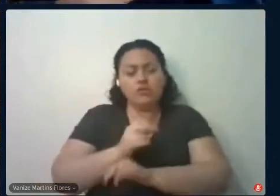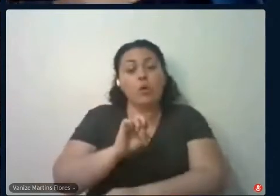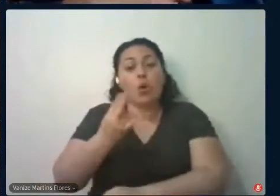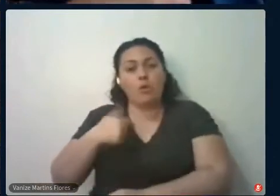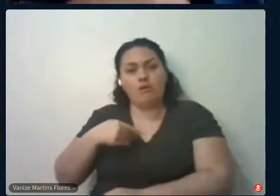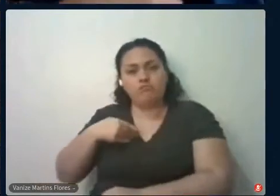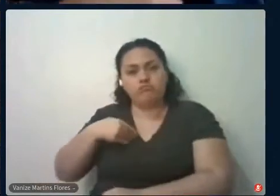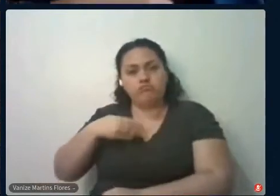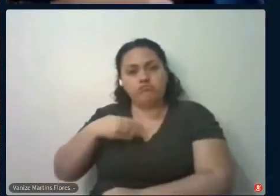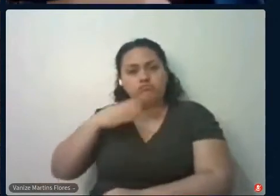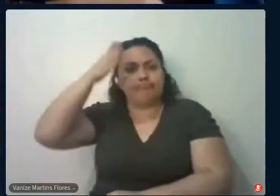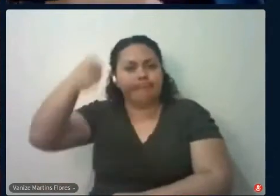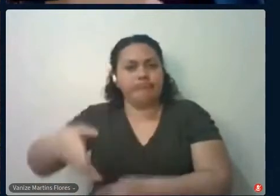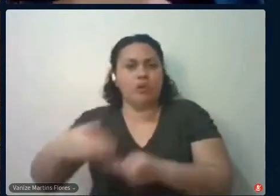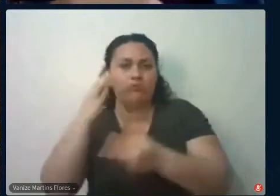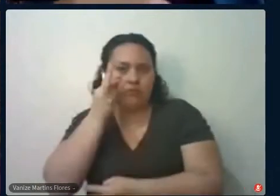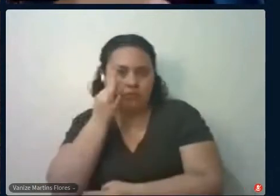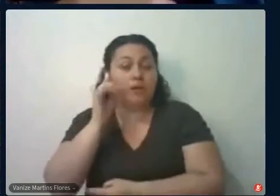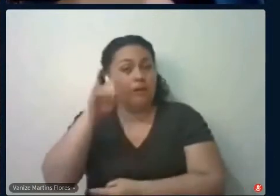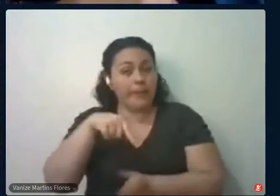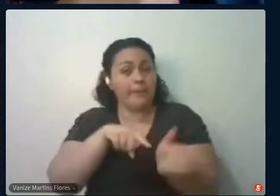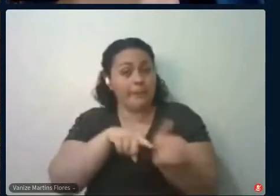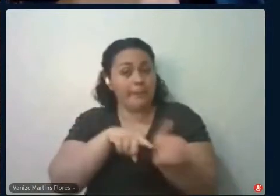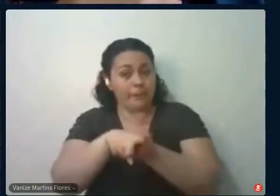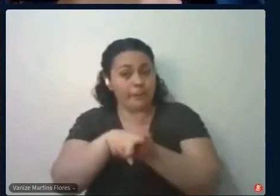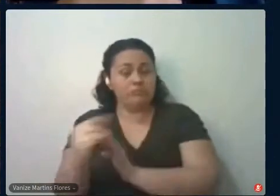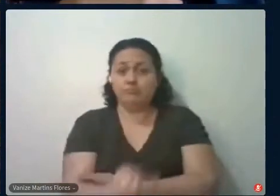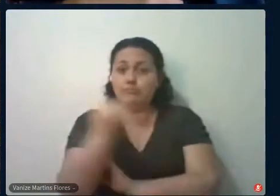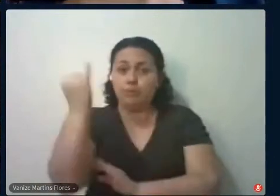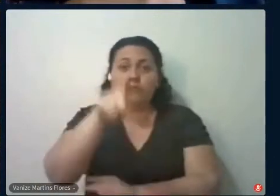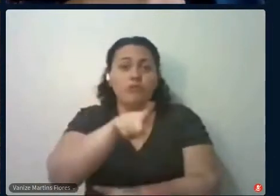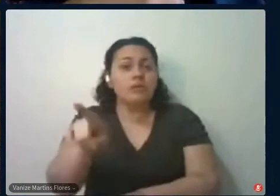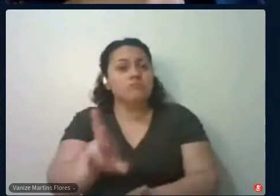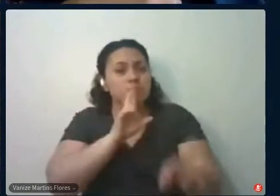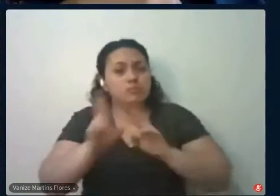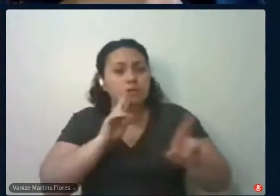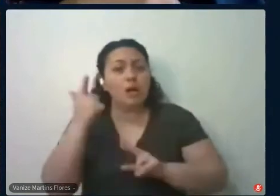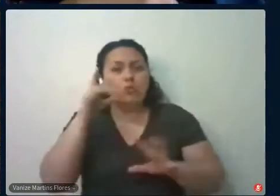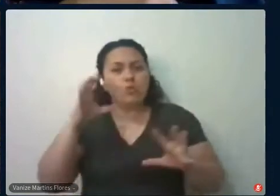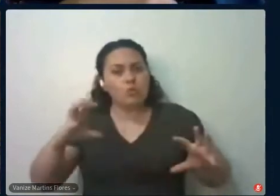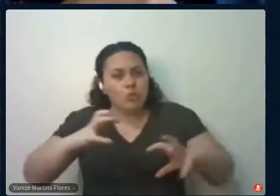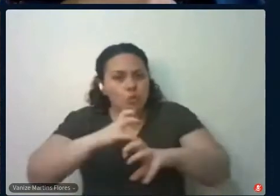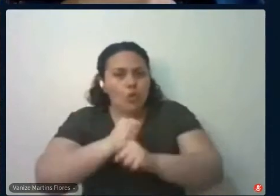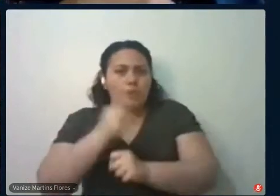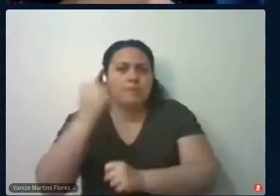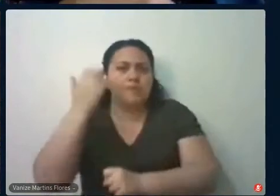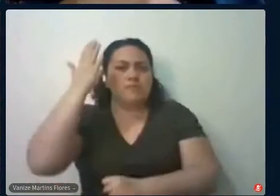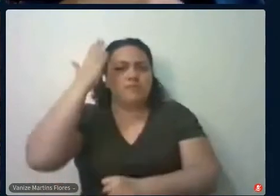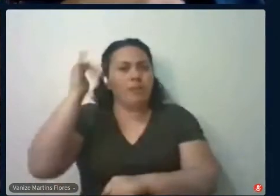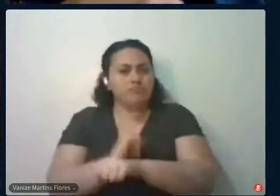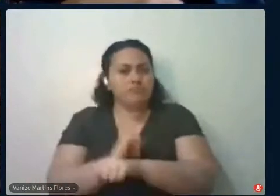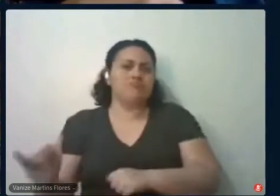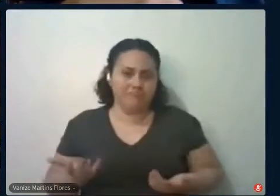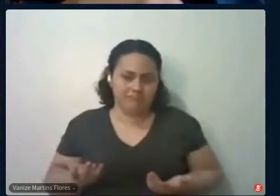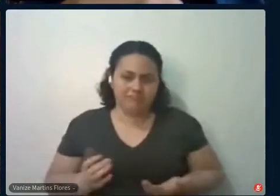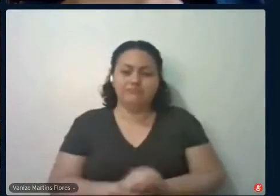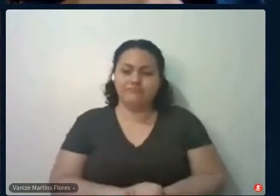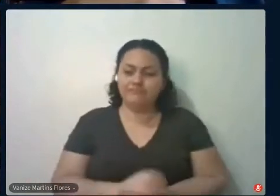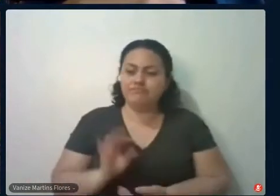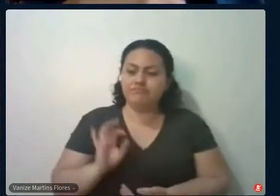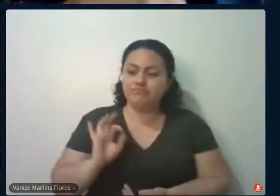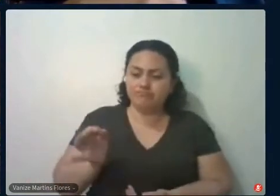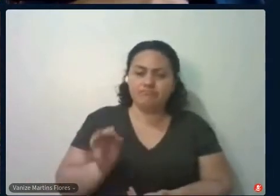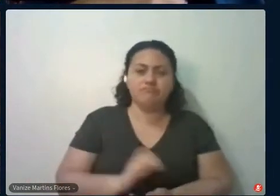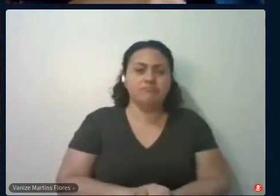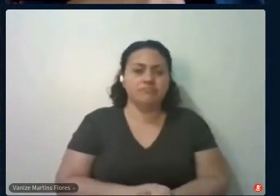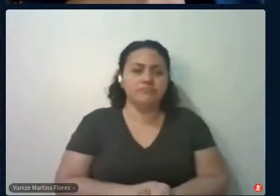perguntas são fundamentais para a gente fazer essa previsão que a Débora está tratando, né? Exatamente. A gente tem uma